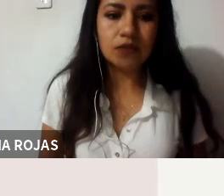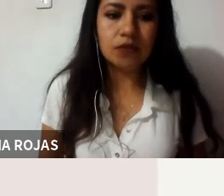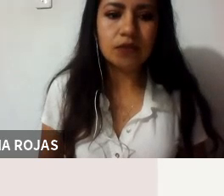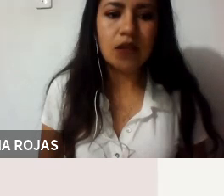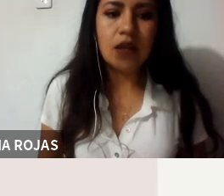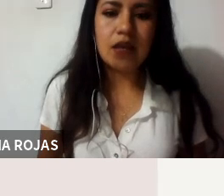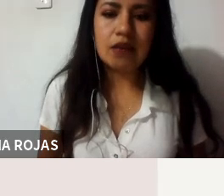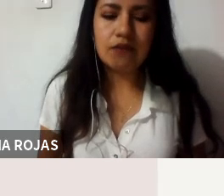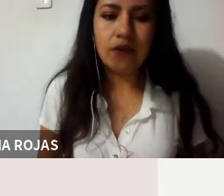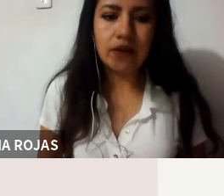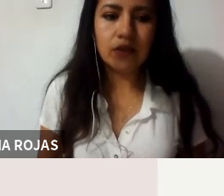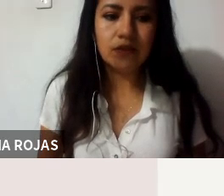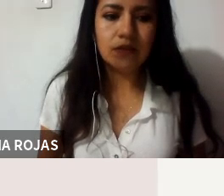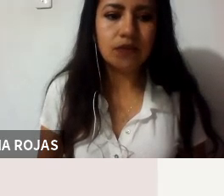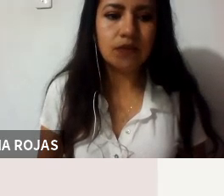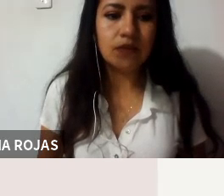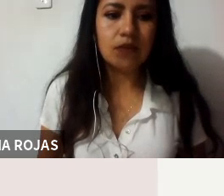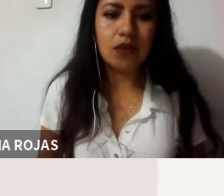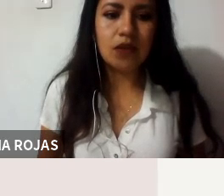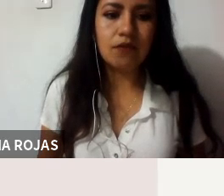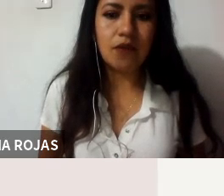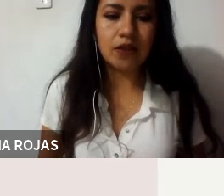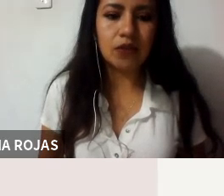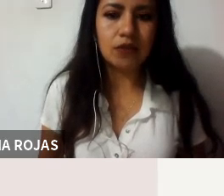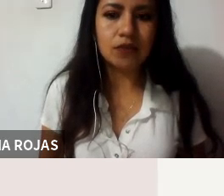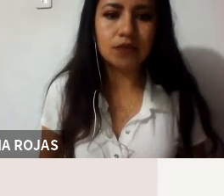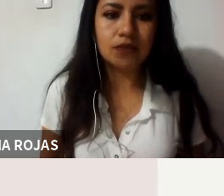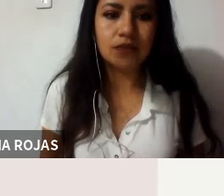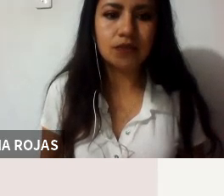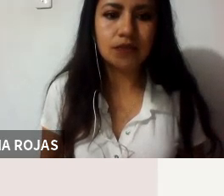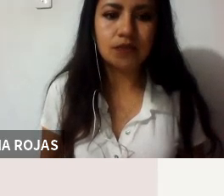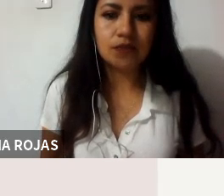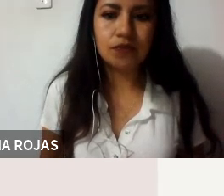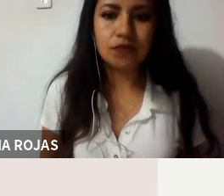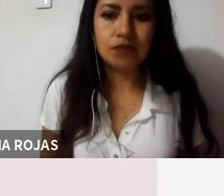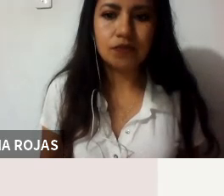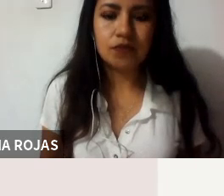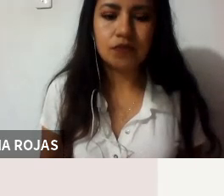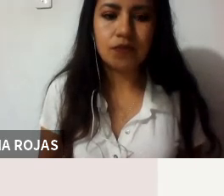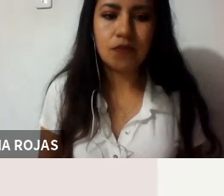Infarto, infarto, infarto.